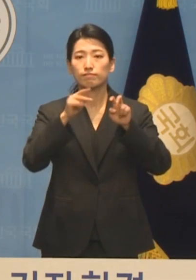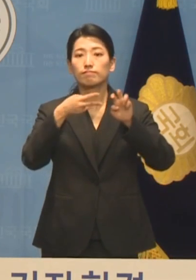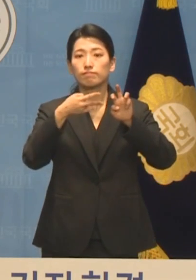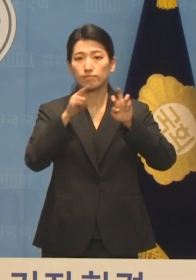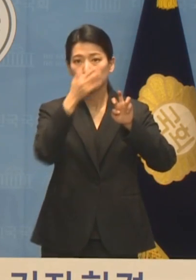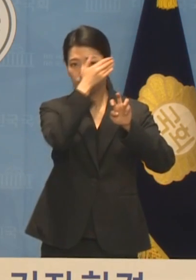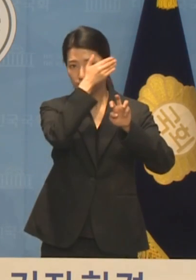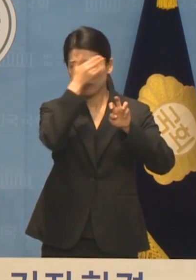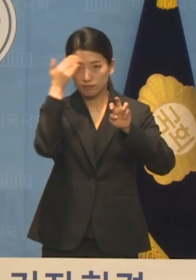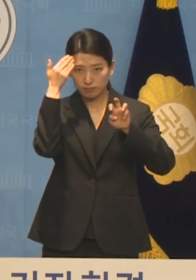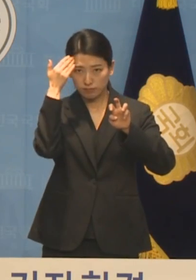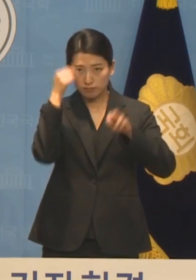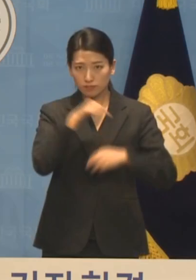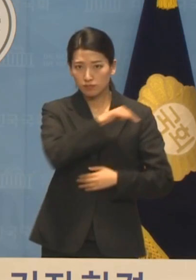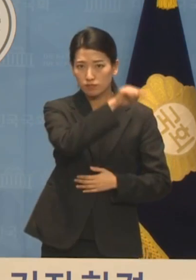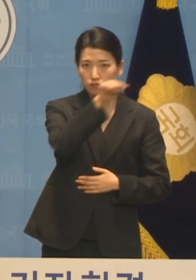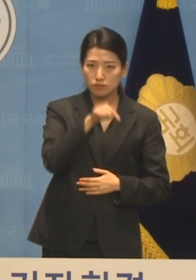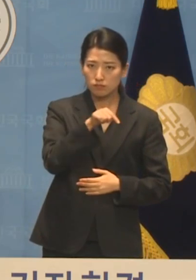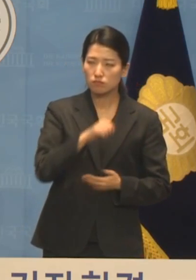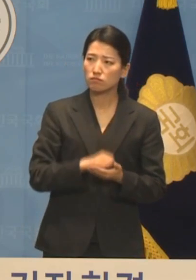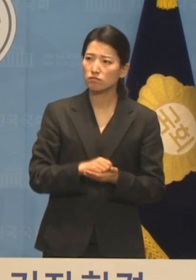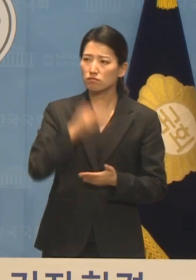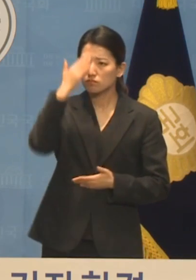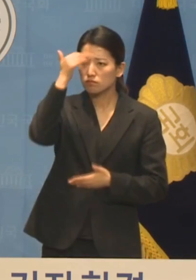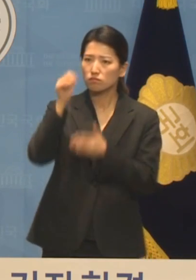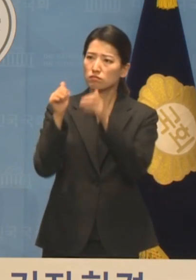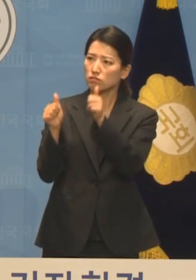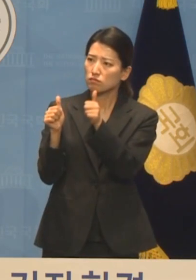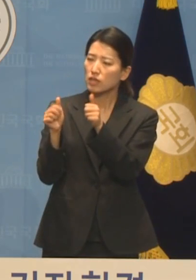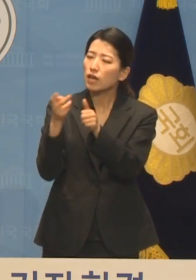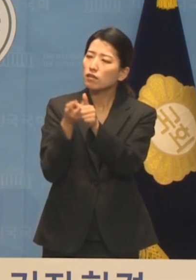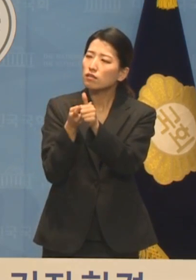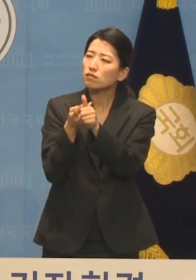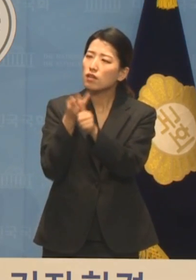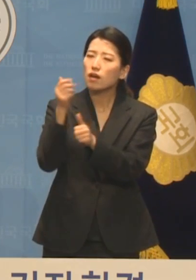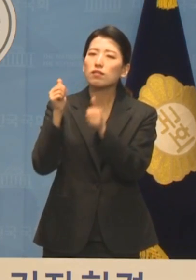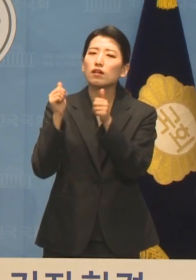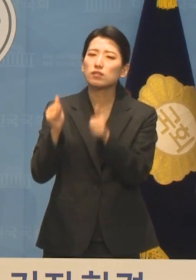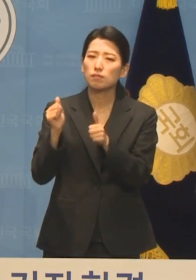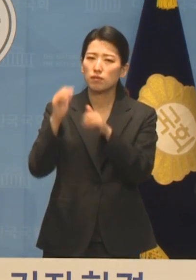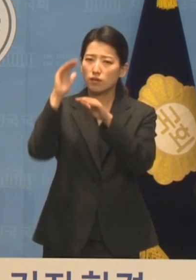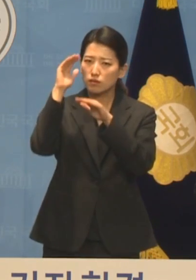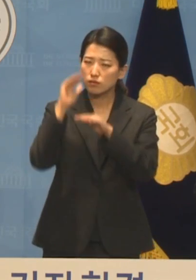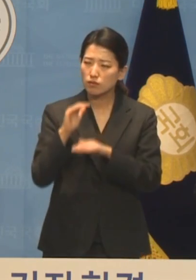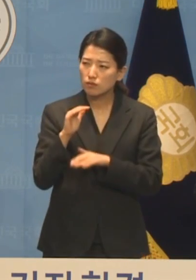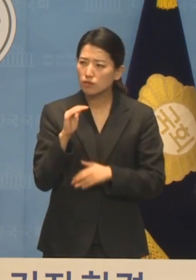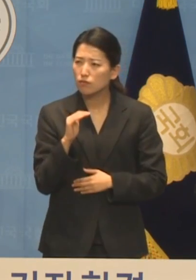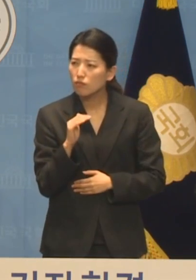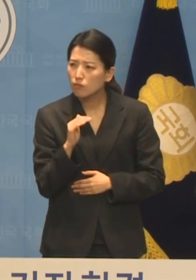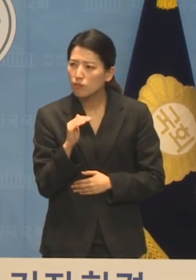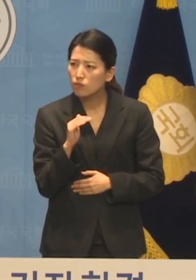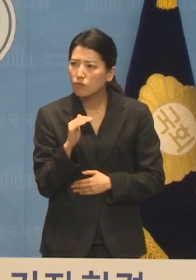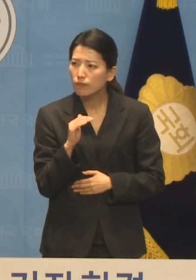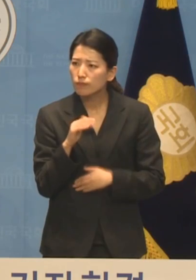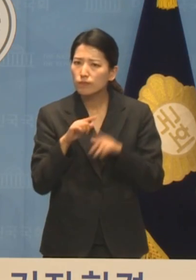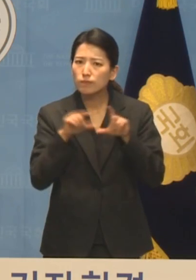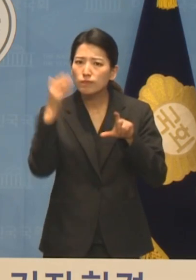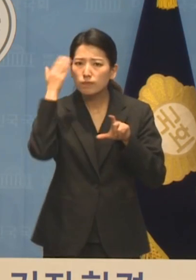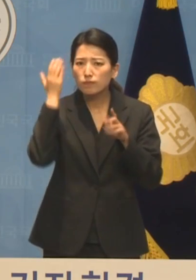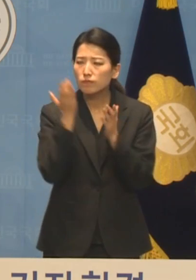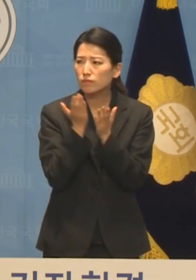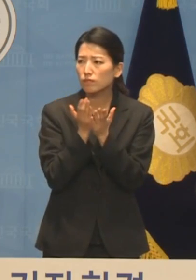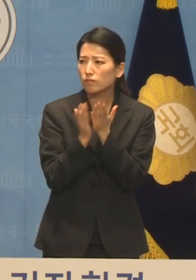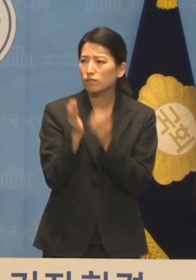2030 청년들이 헌법재판소의 탄핵 심판을 살펴보면서 상식적으로 납득되지 않는